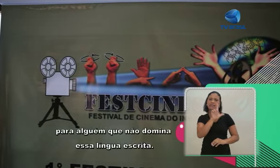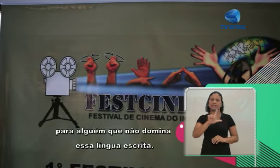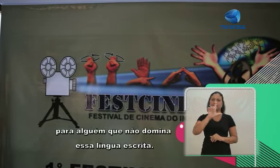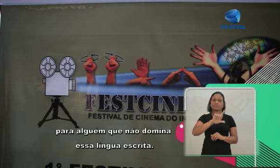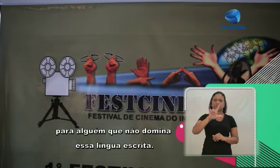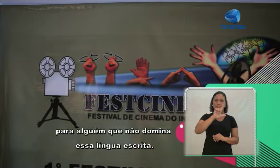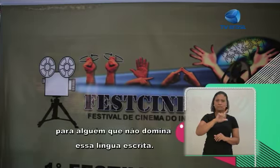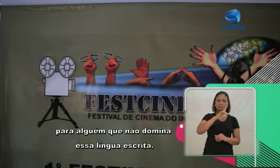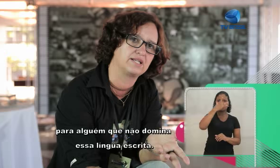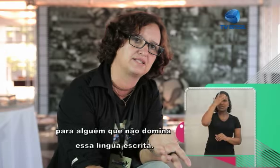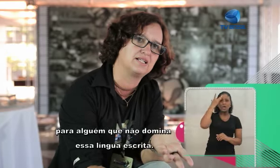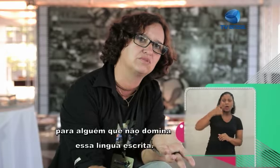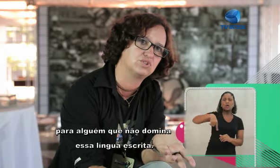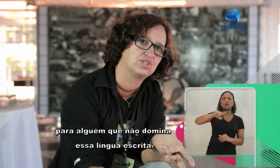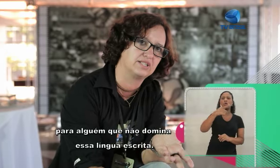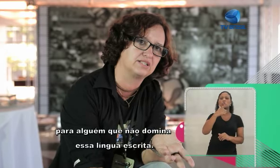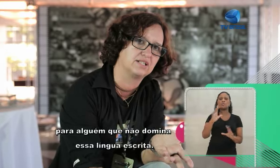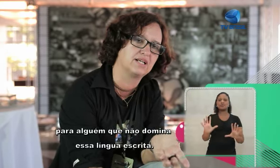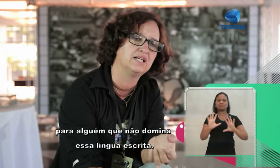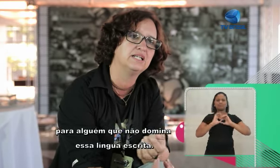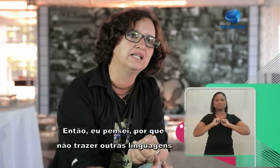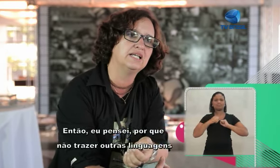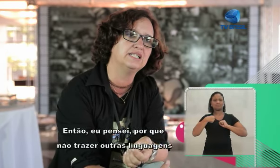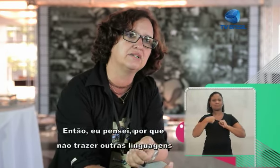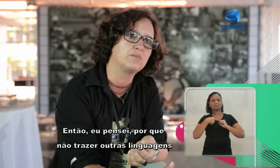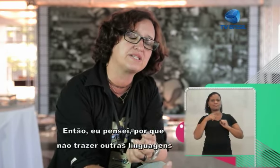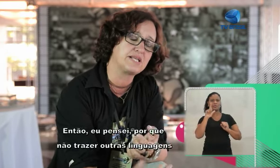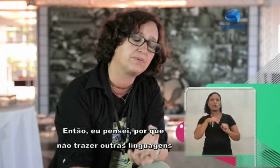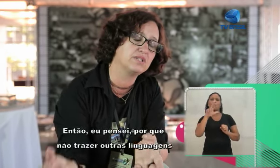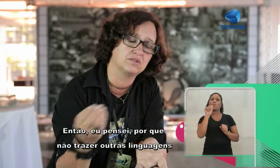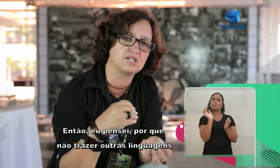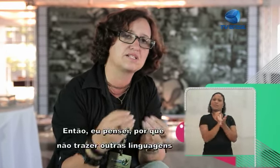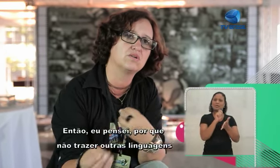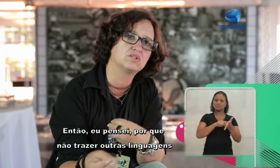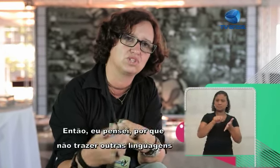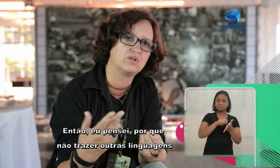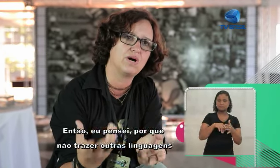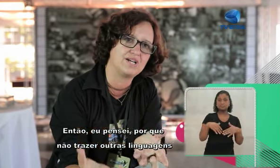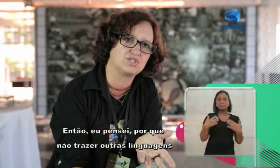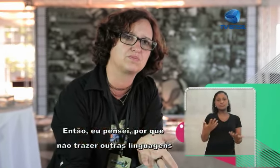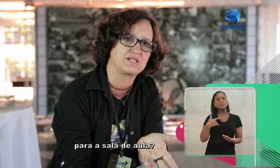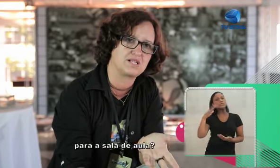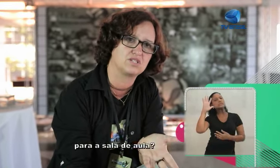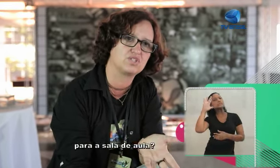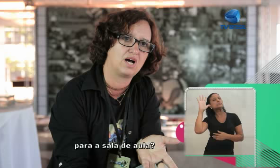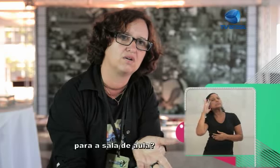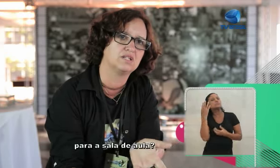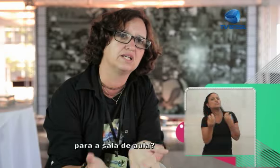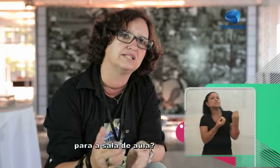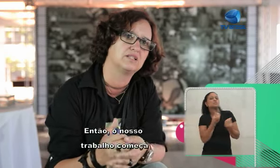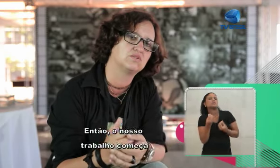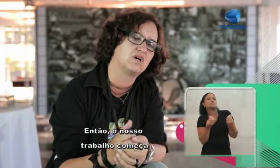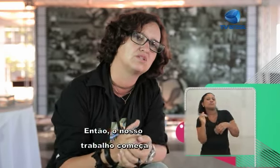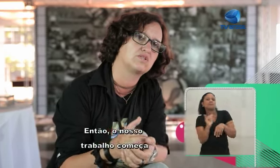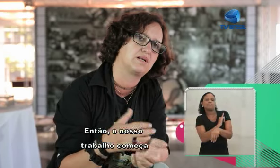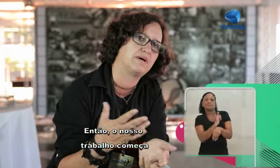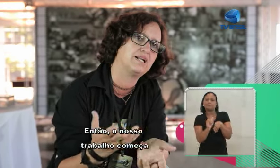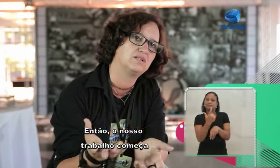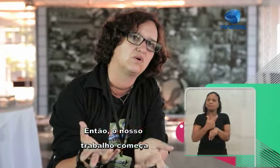não domina essa língua escrita, né? Então eu pensei, por que não trazer outras linguagens para a sala de aula, né? Então o nosso trabalho ele